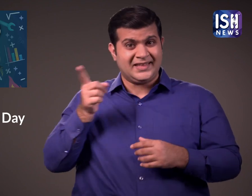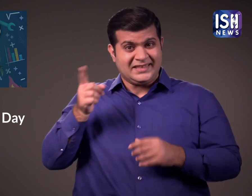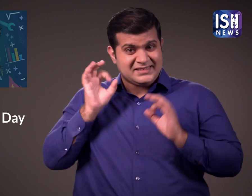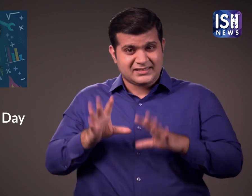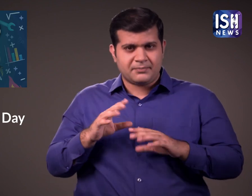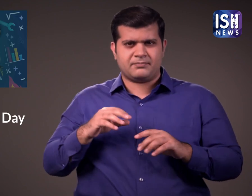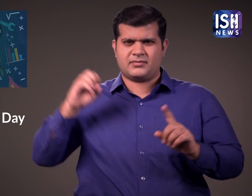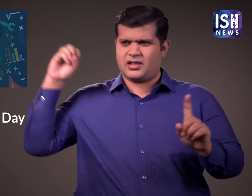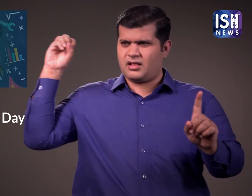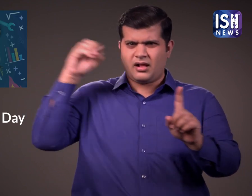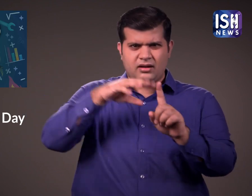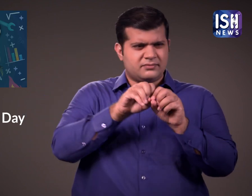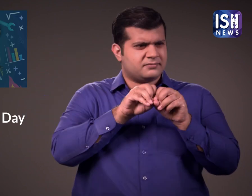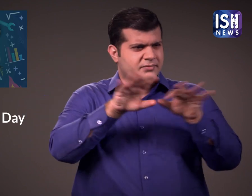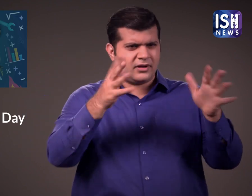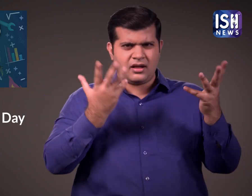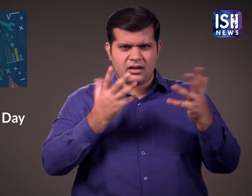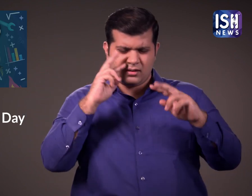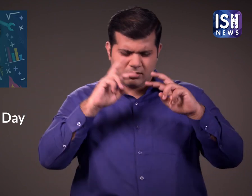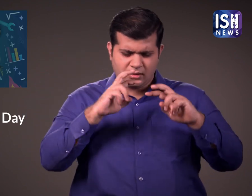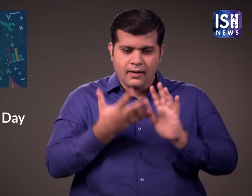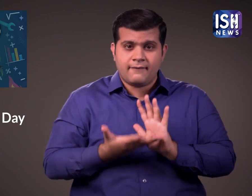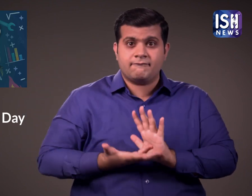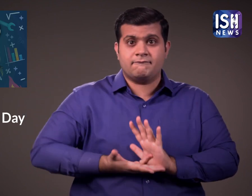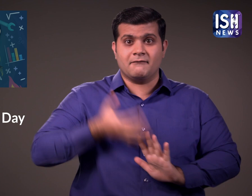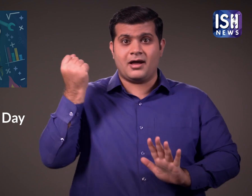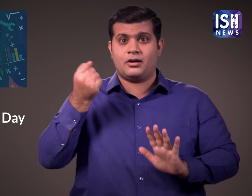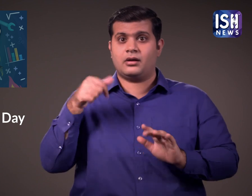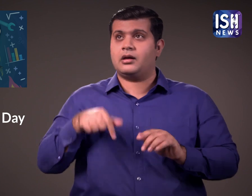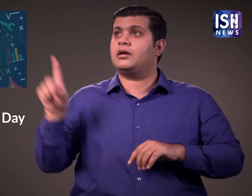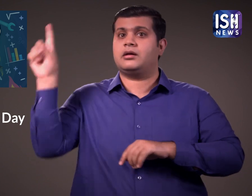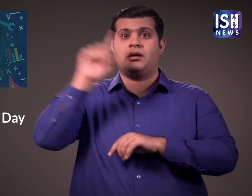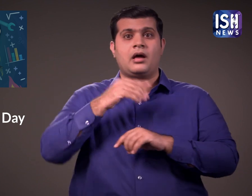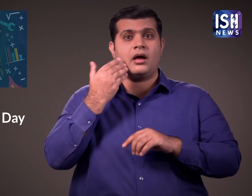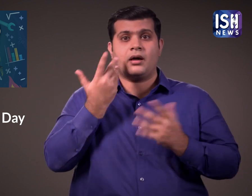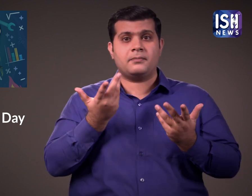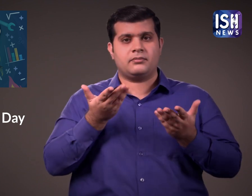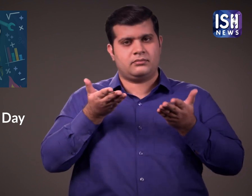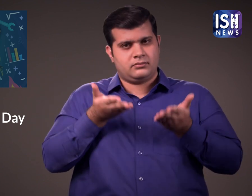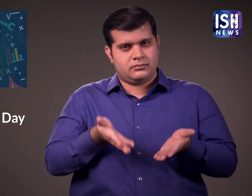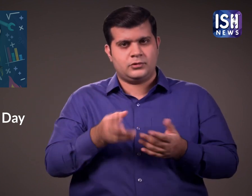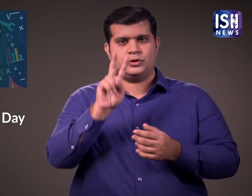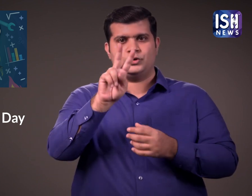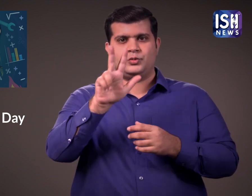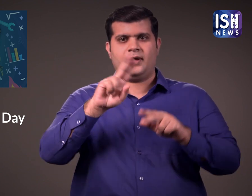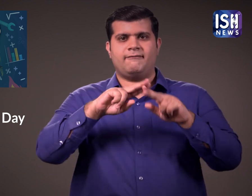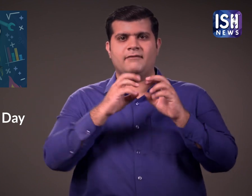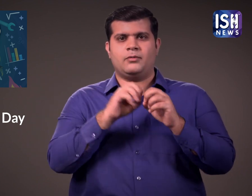सीवी रमन ने 28 फरवरी 1928 को प्रकाश के उठसर्जन की प्रभाव की खोज की थी